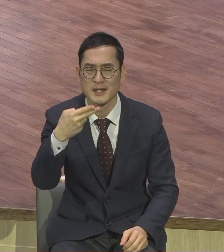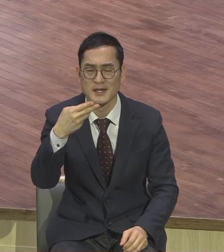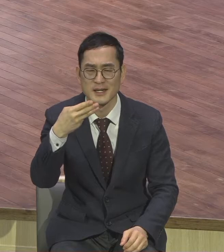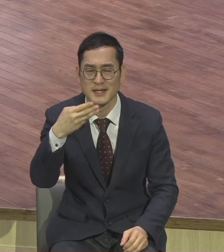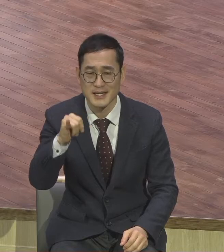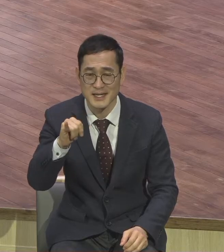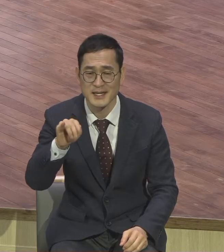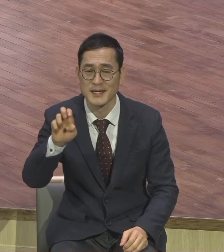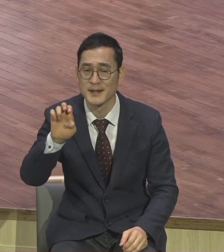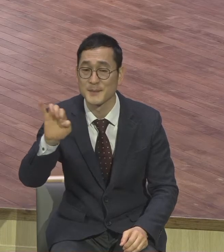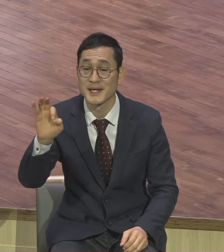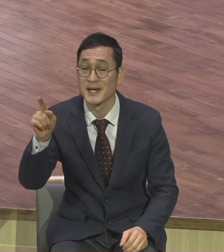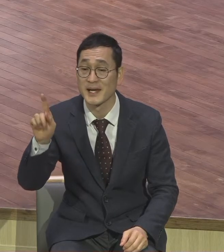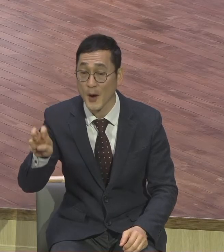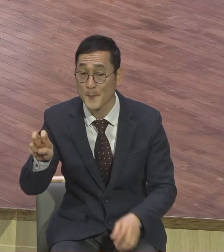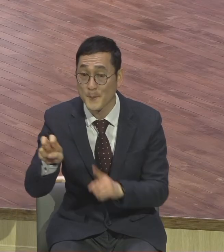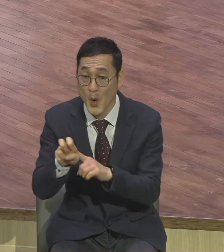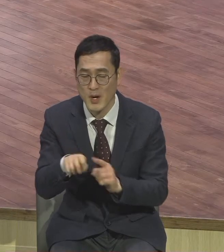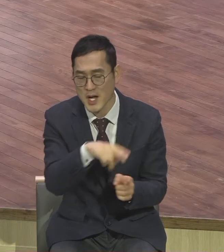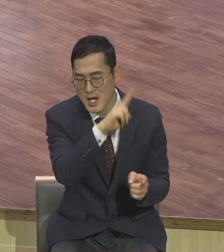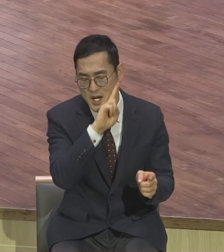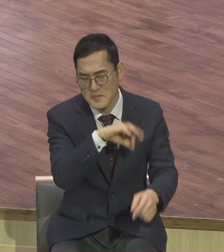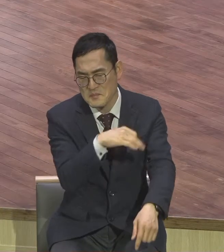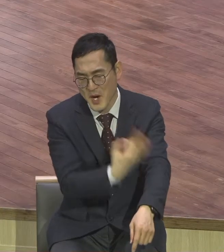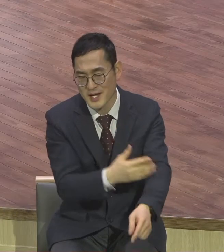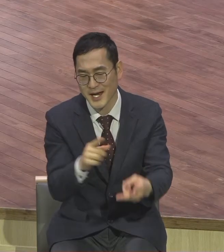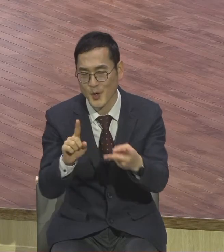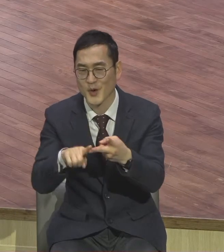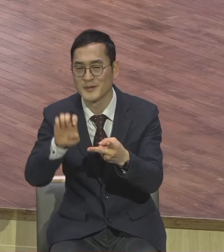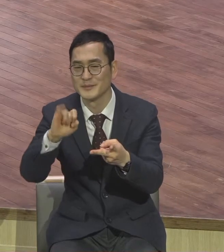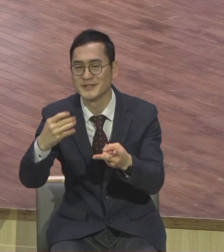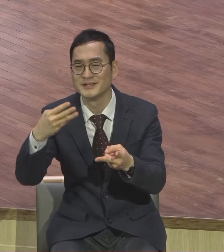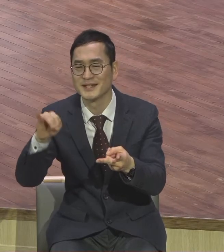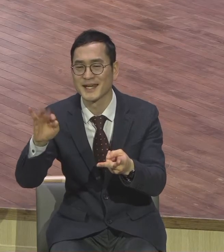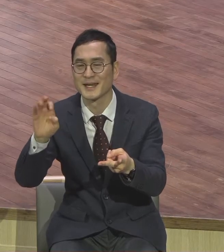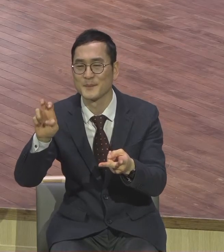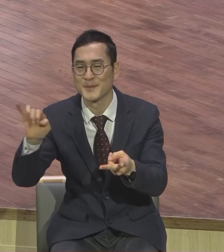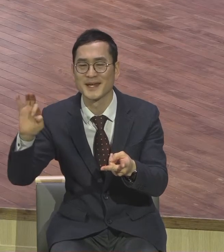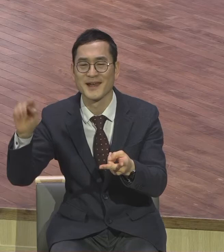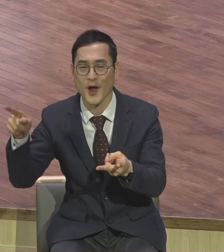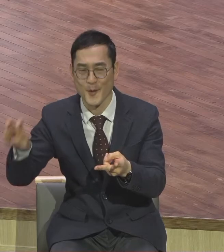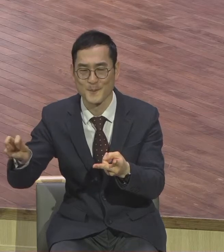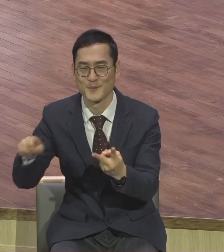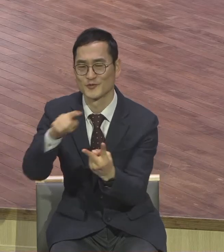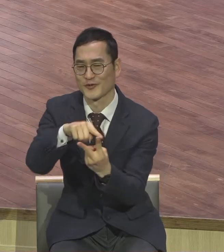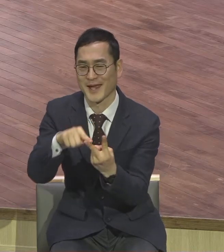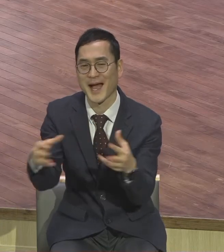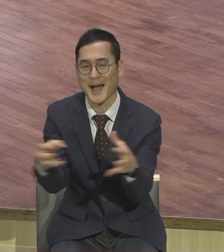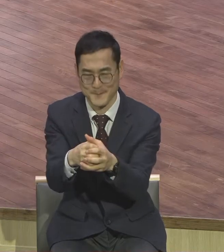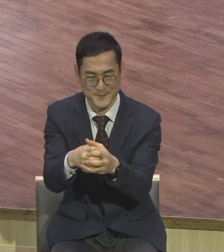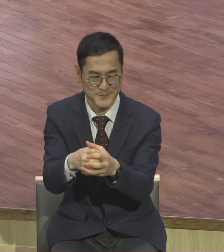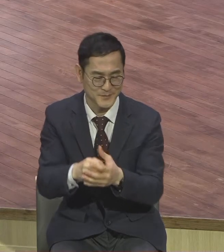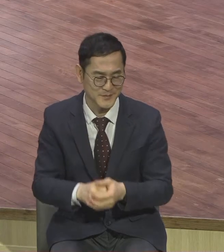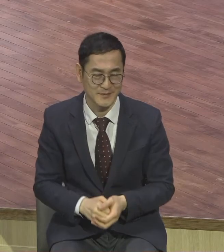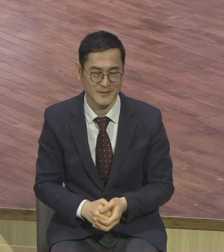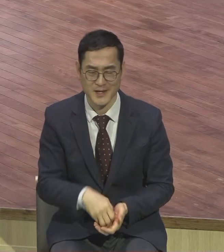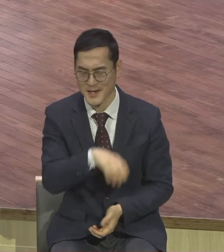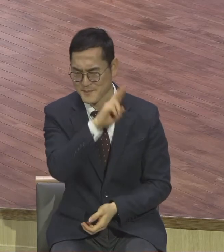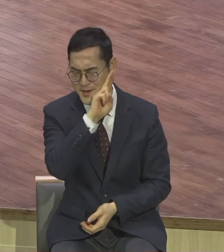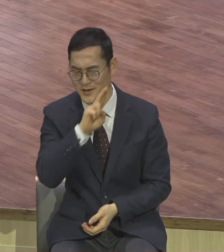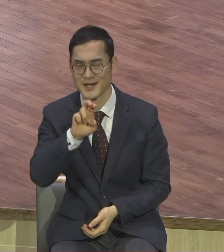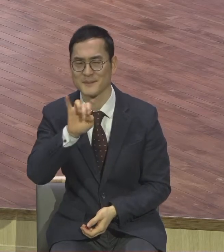프레미음을 그렇게 결합한 용어인데 편리함이 곧 프레미음이다. 그런